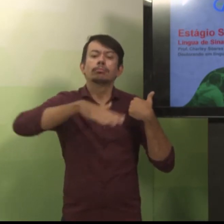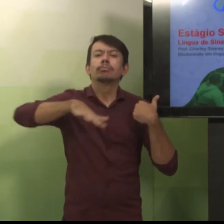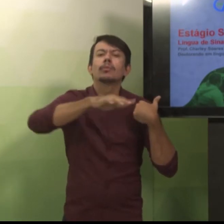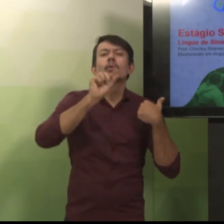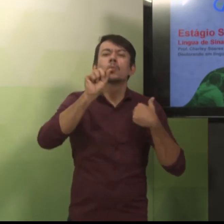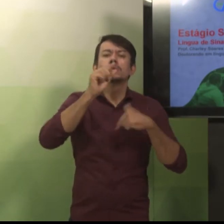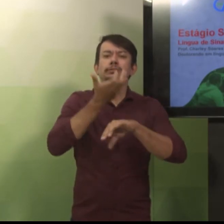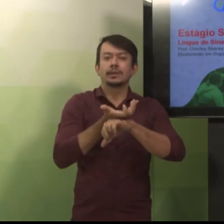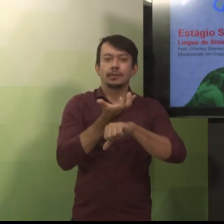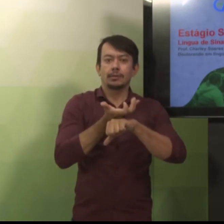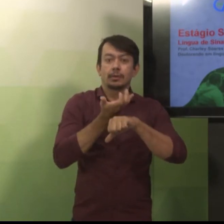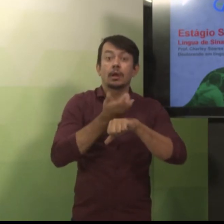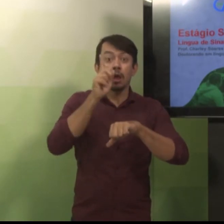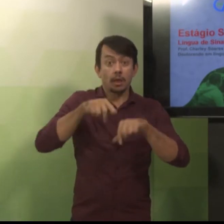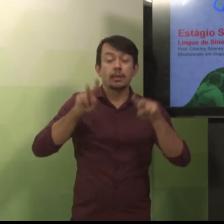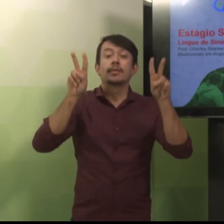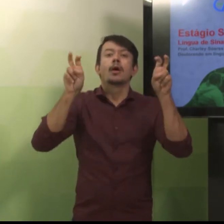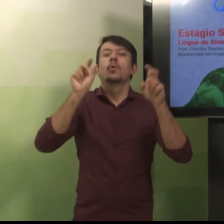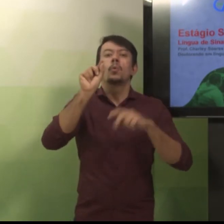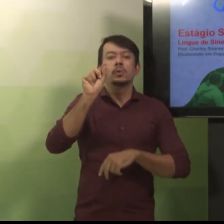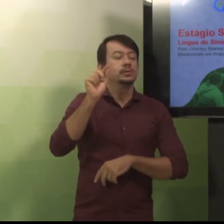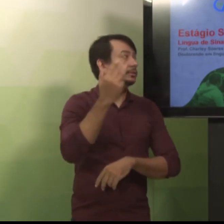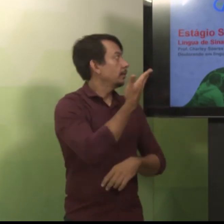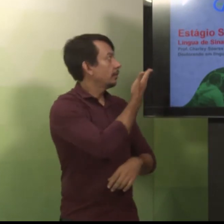agora com a disciplina a qual estou responsável.